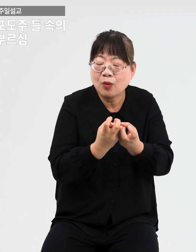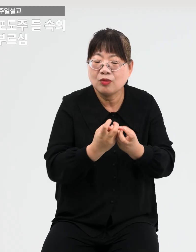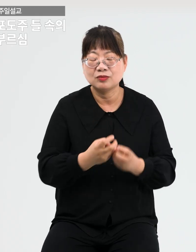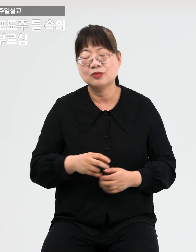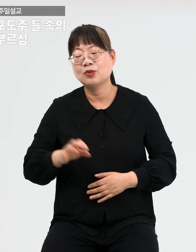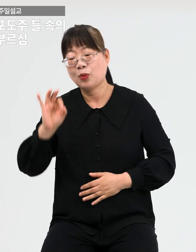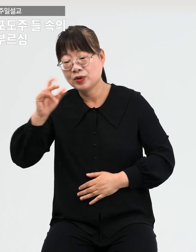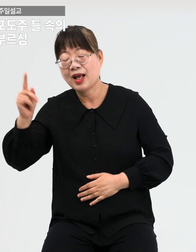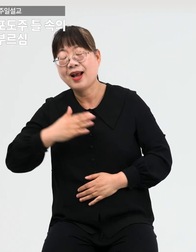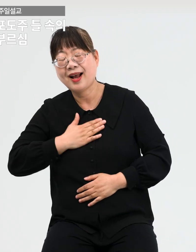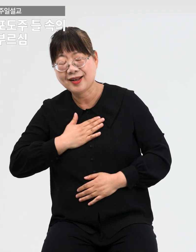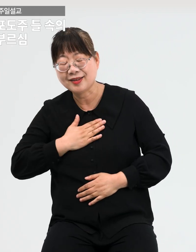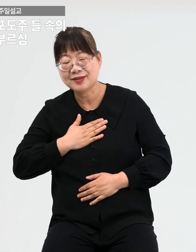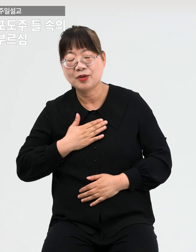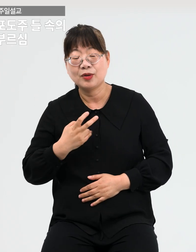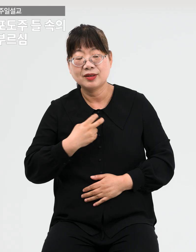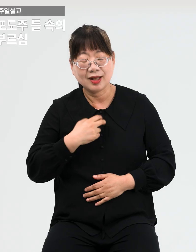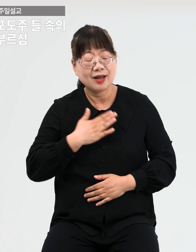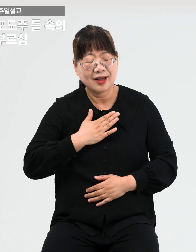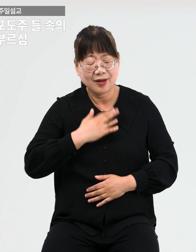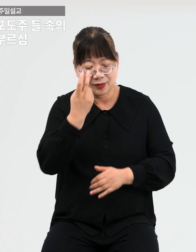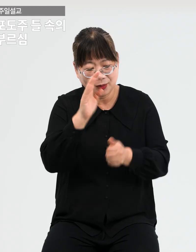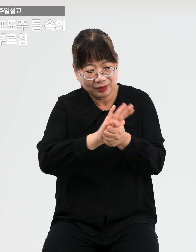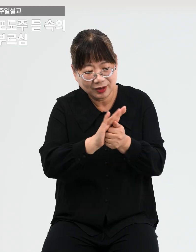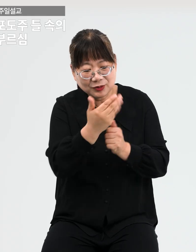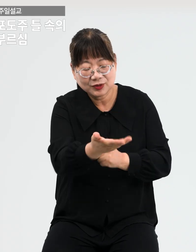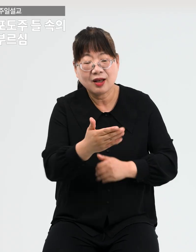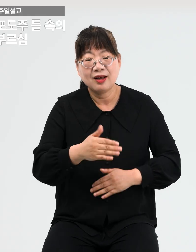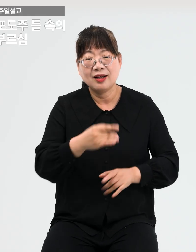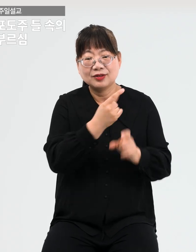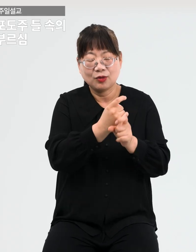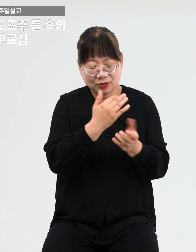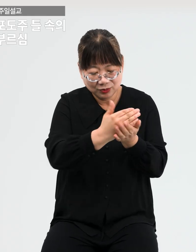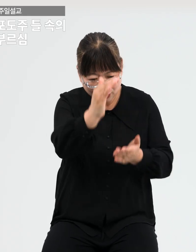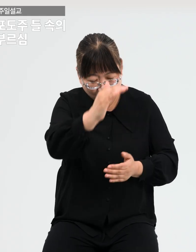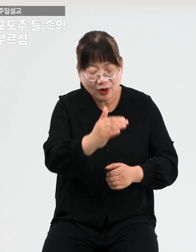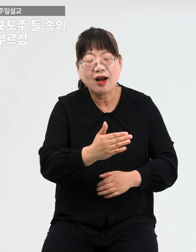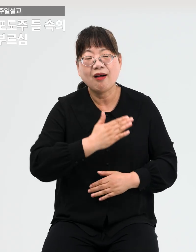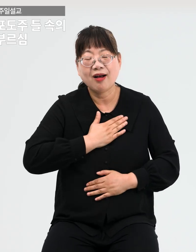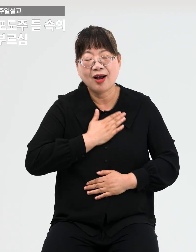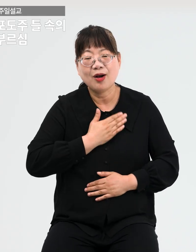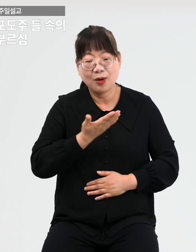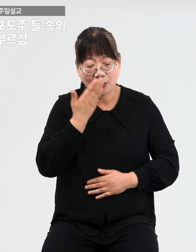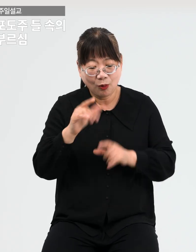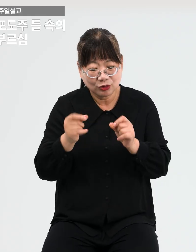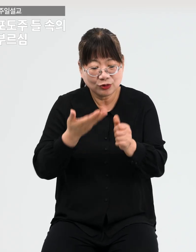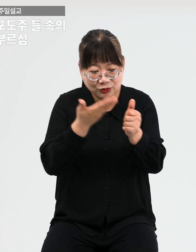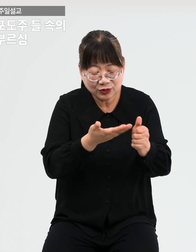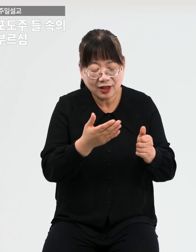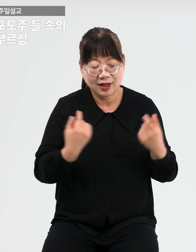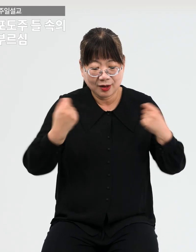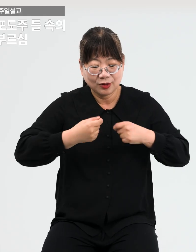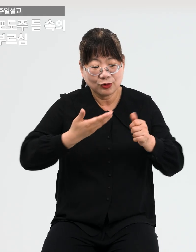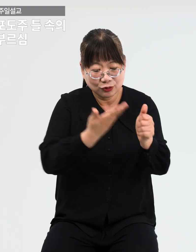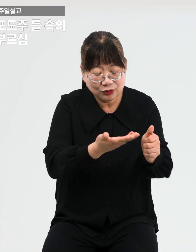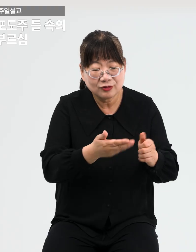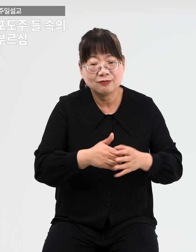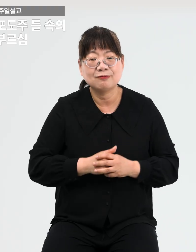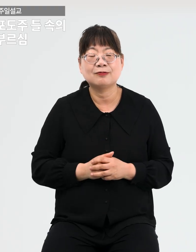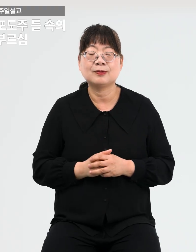해줄게. 내가 돌봐줄게. 내가 적을 물리쳐 줄게. 먹을 거 줄게. 입을 거